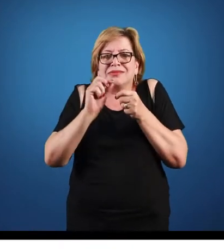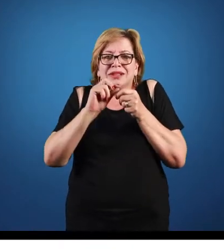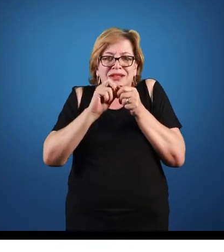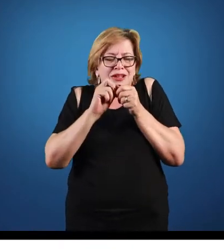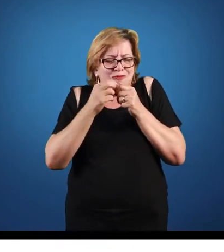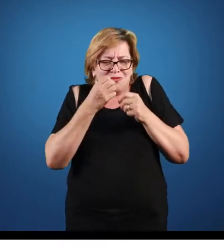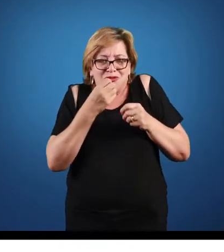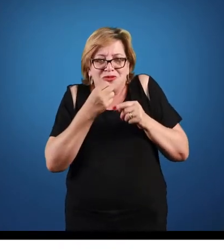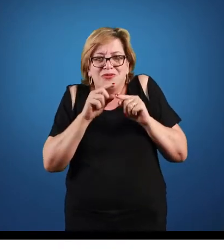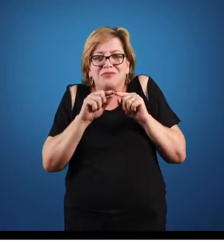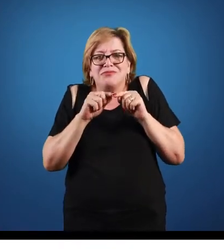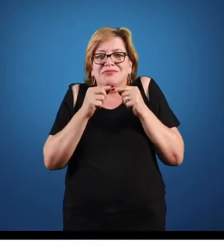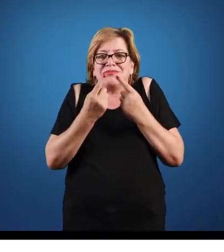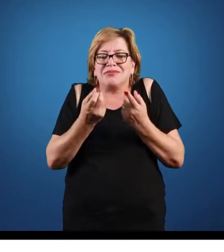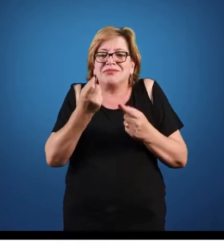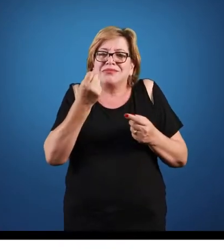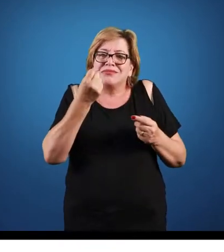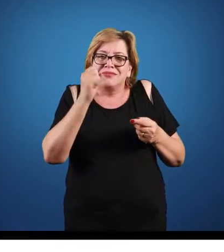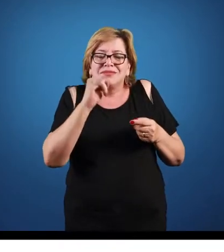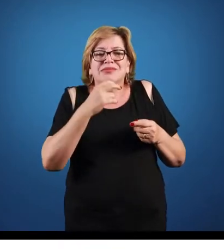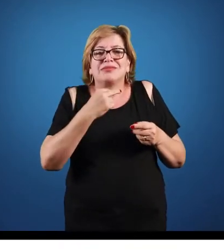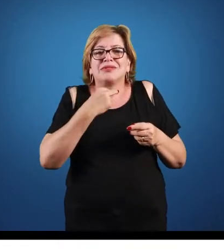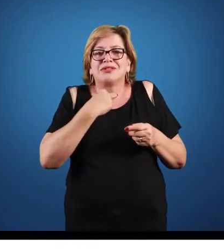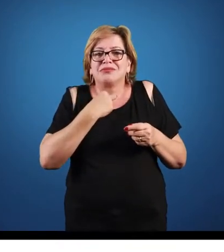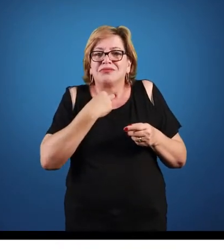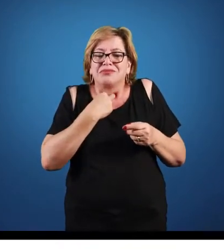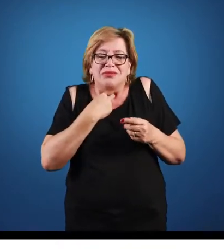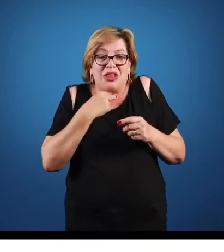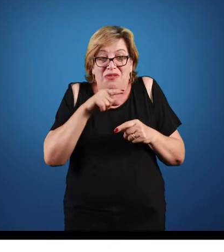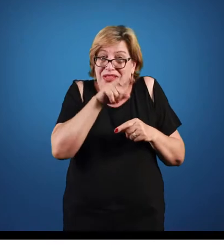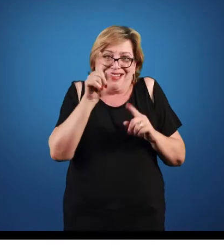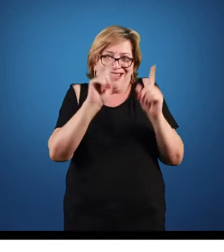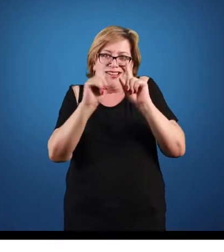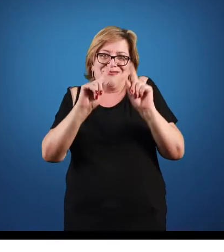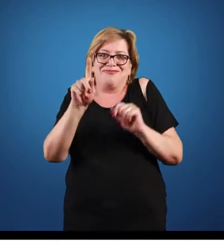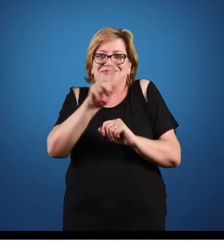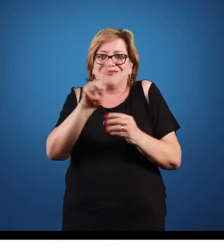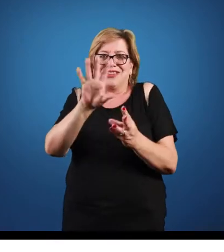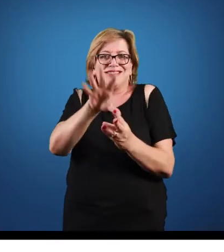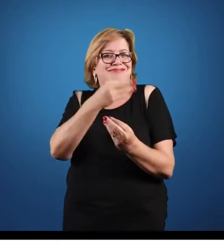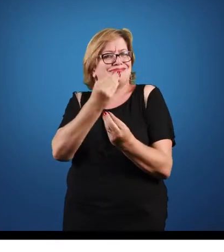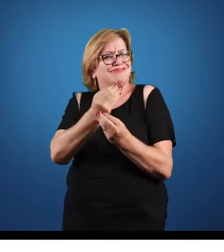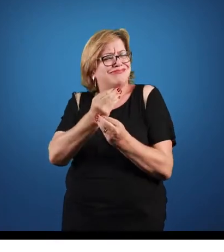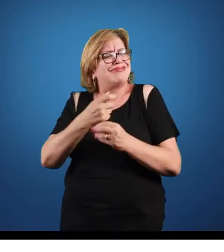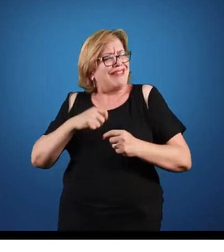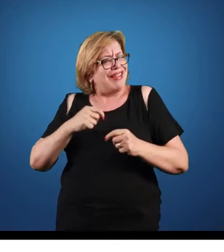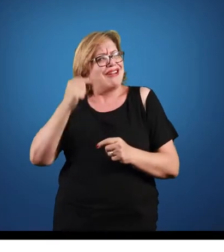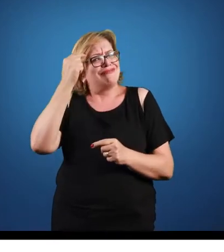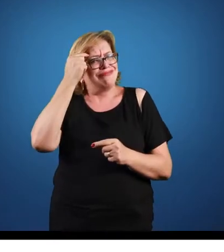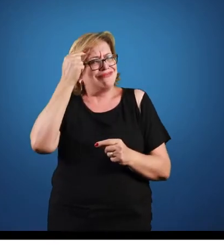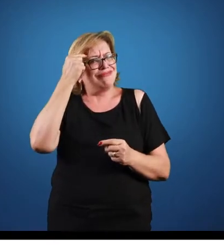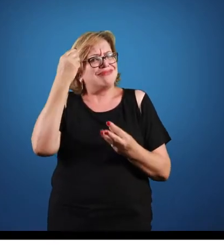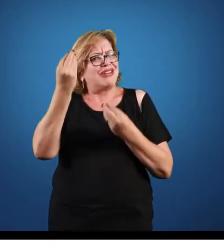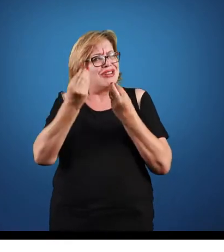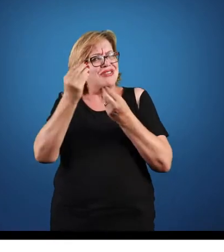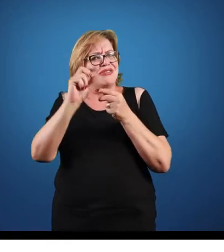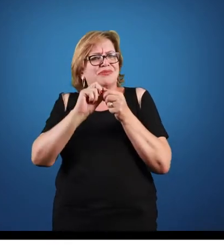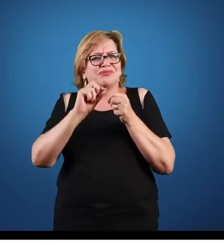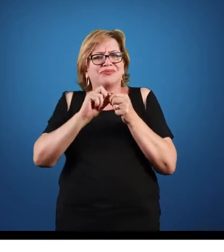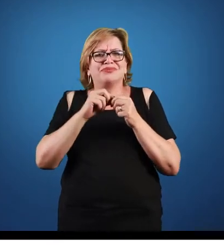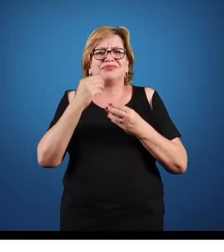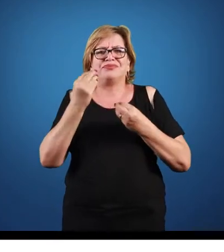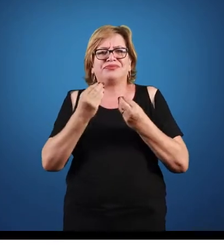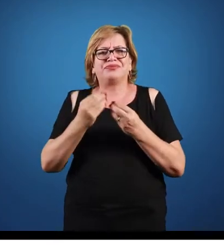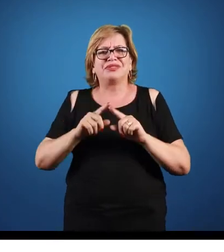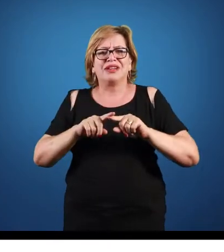mas se você não puder não quiser não foi o jardim de repente só de arte eu acho que até deveria pensar em alguma coisa se depois o jornada vai mostrar os